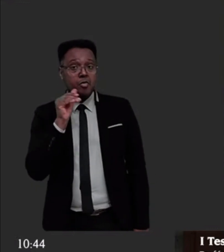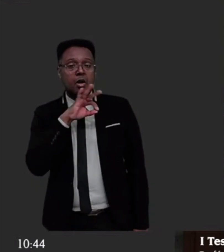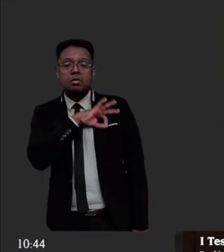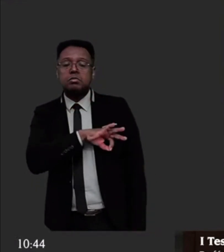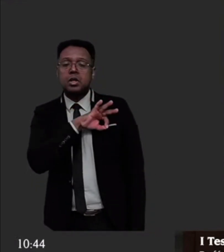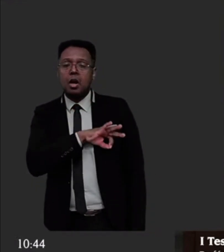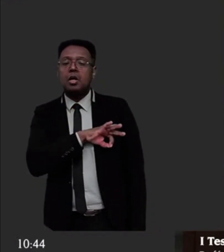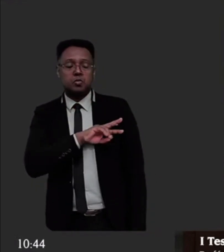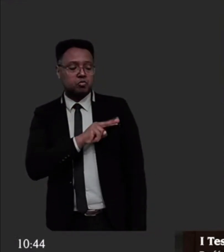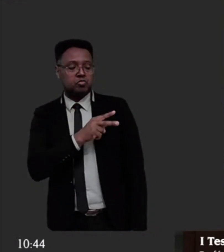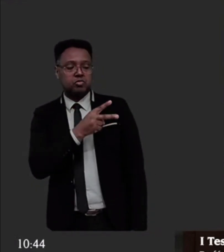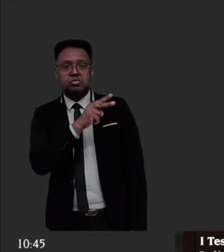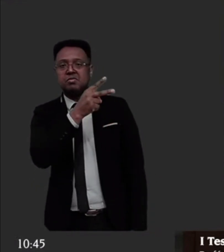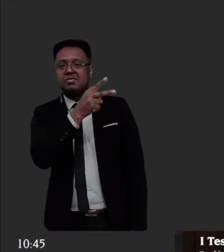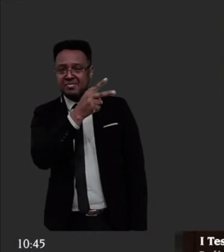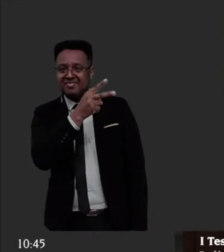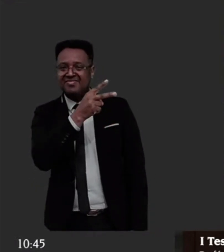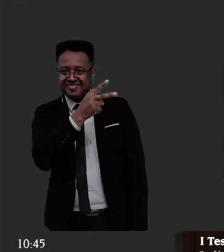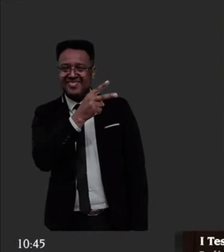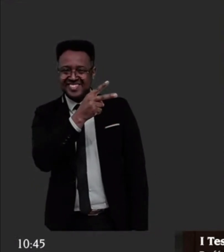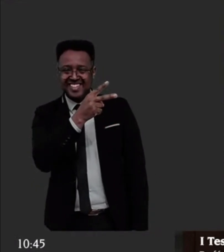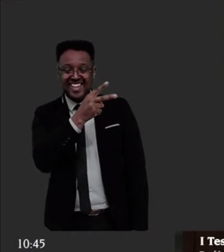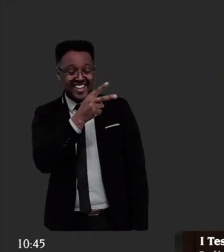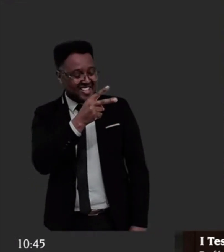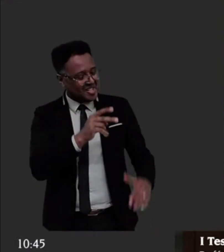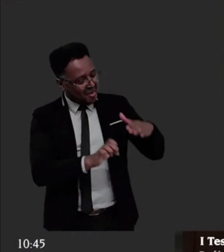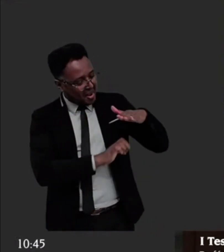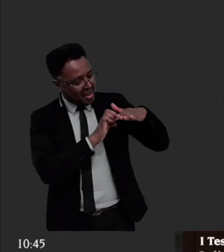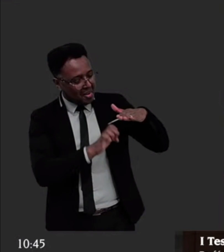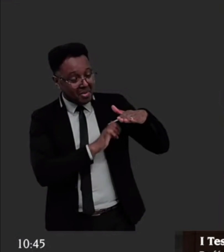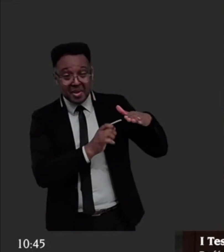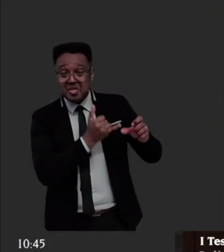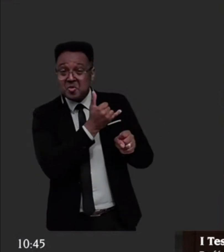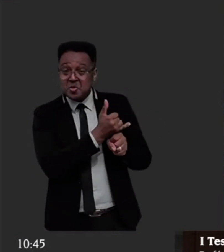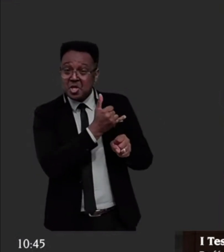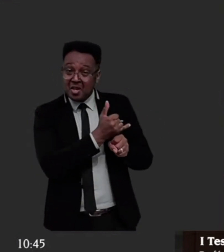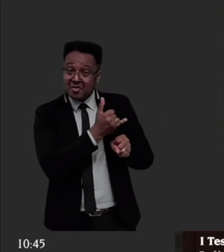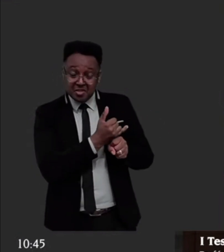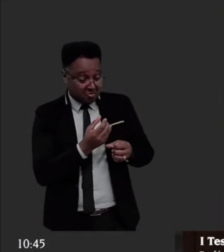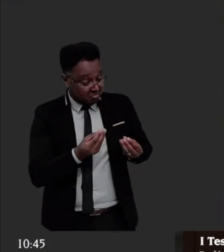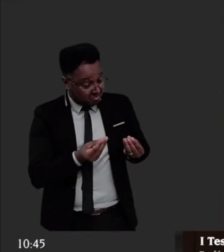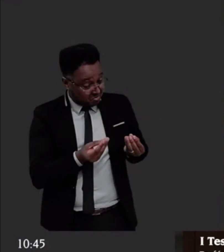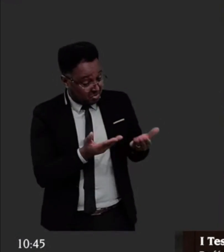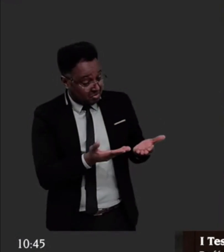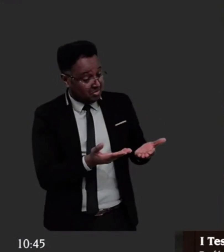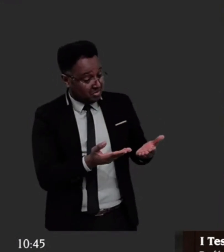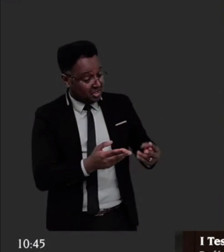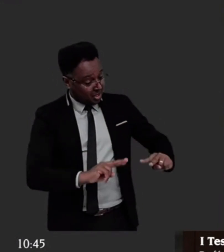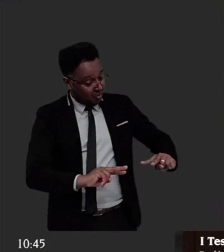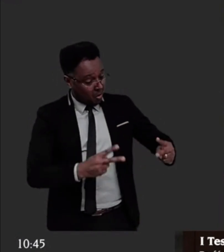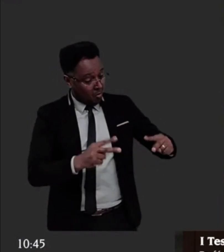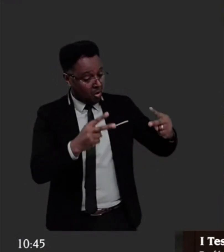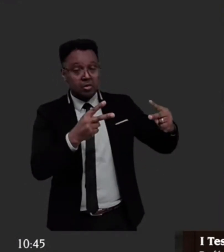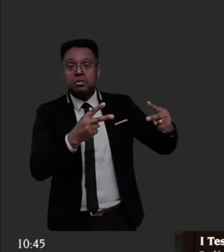melhores. Então, a pessoa é agraciada pela empresa, pelo patrão, mas por mérito, porque quando não